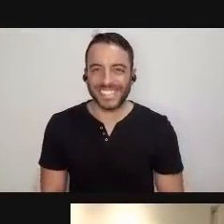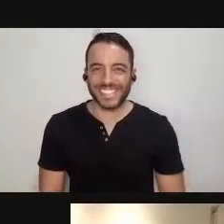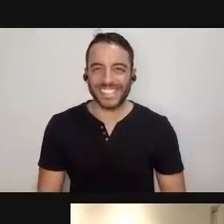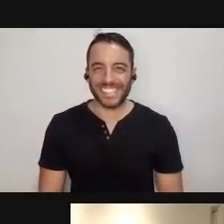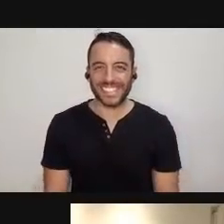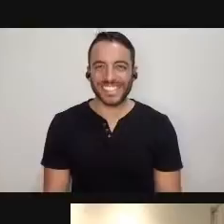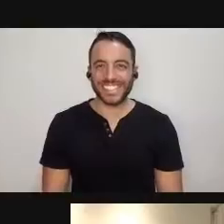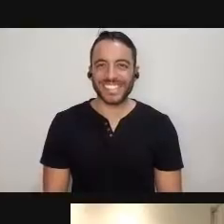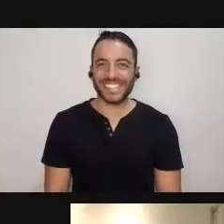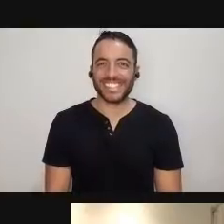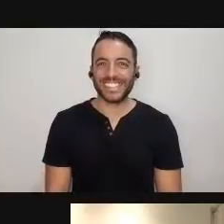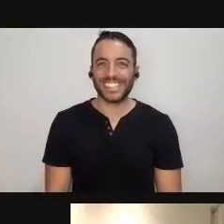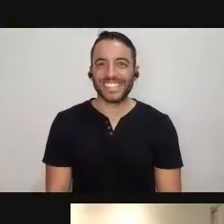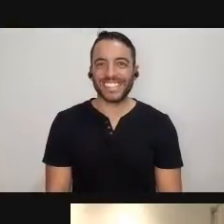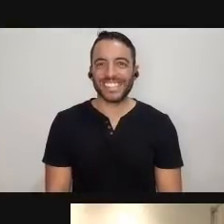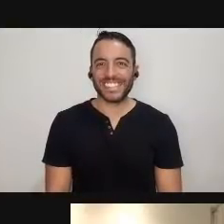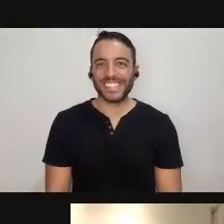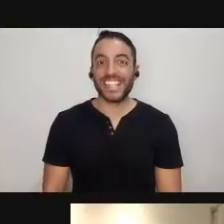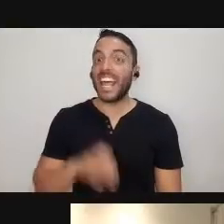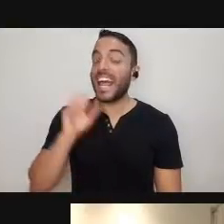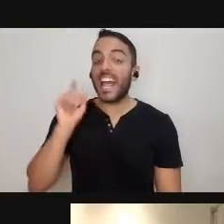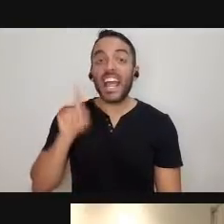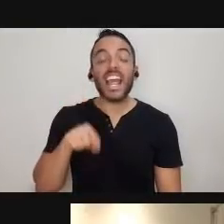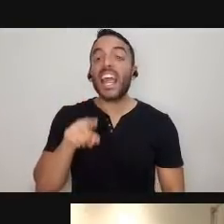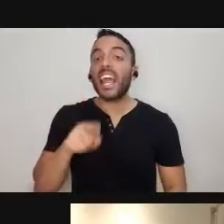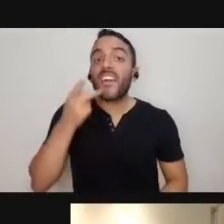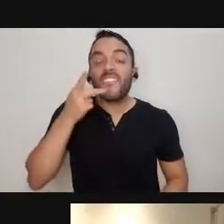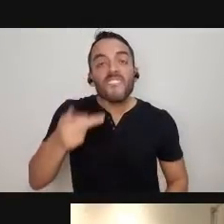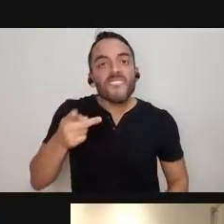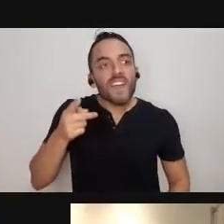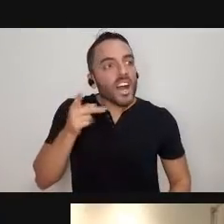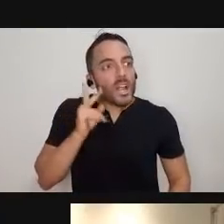Essa ideia da simultaneidade.